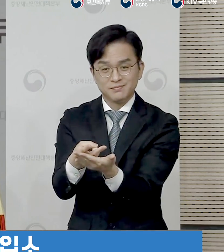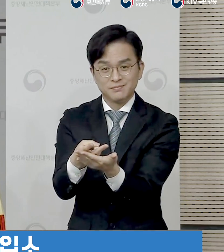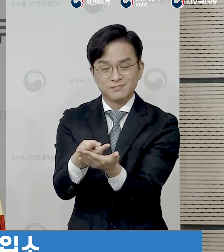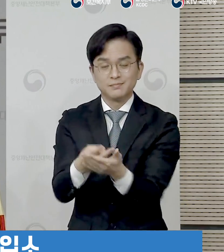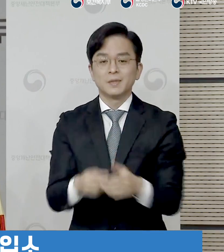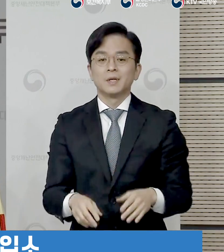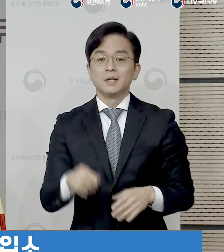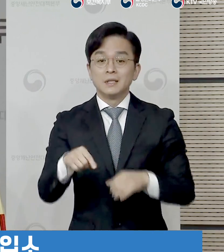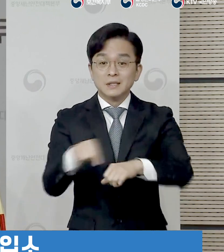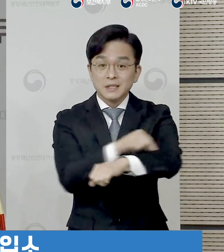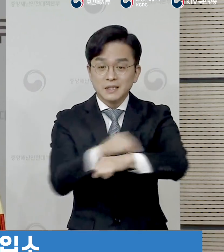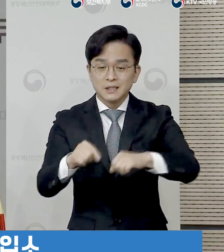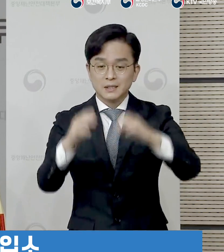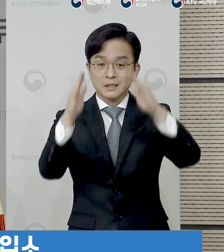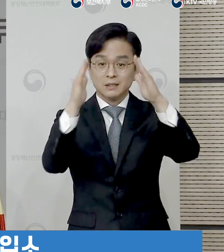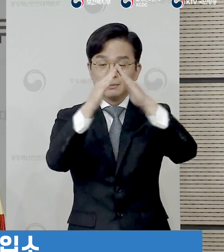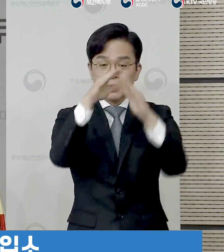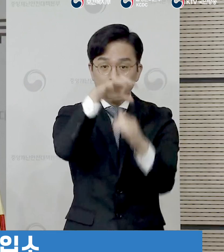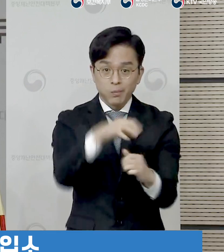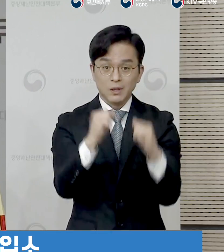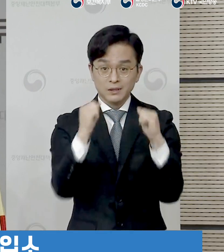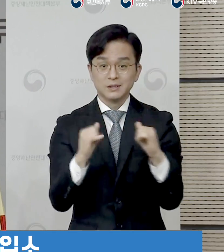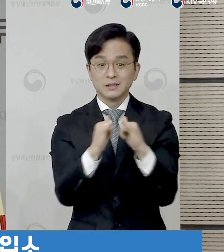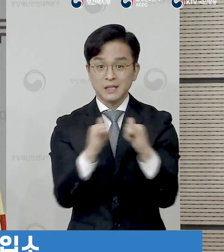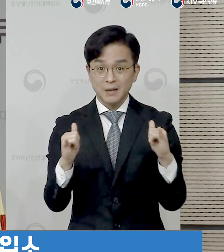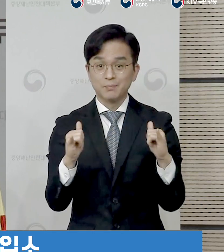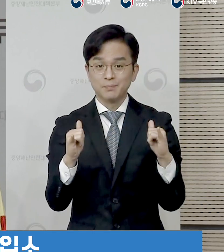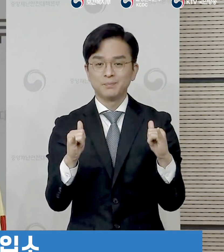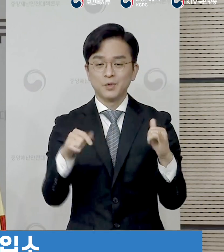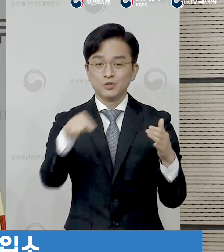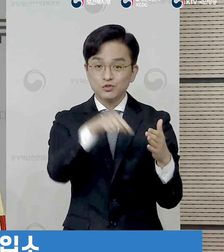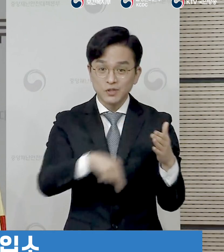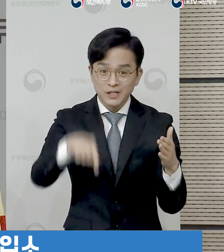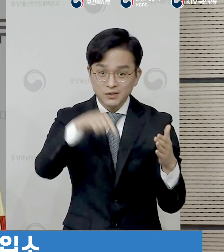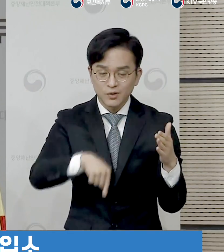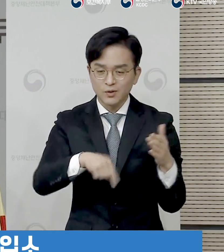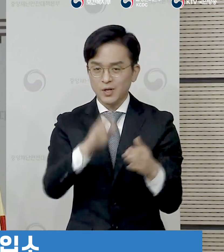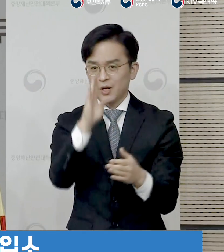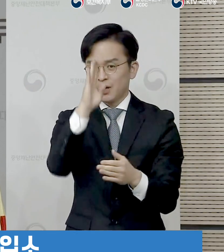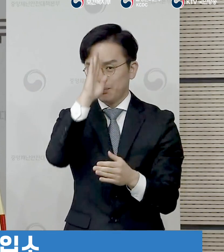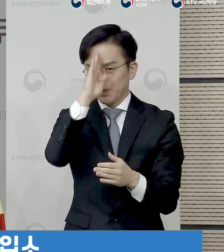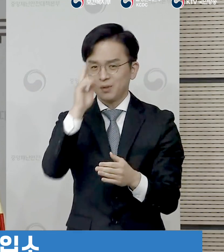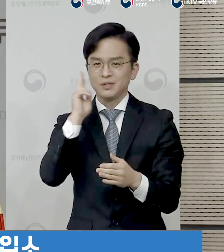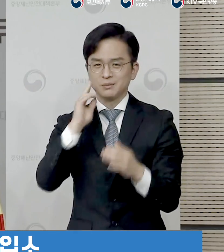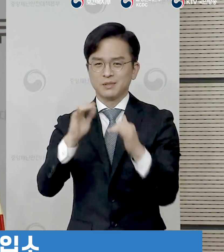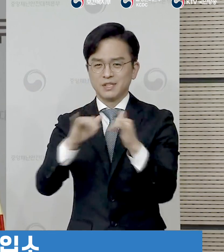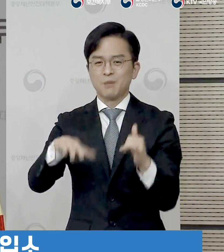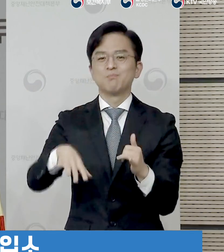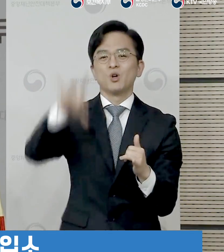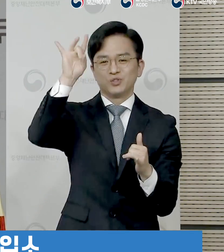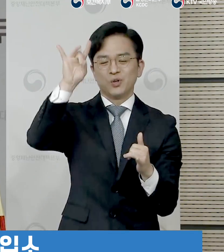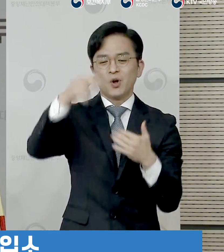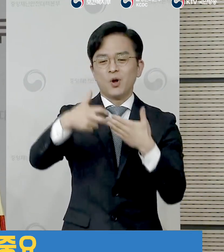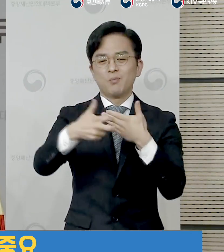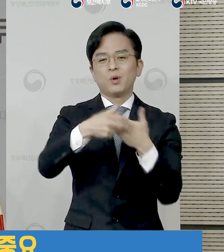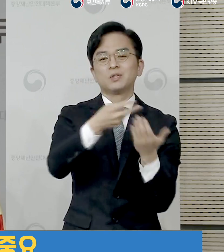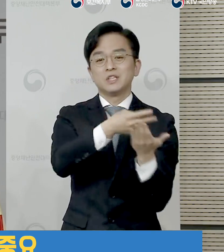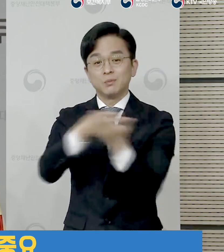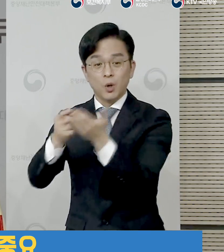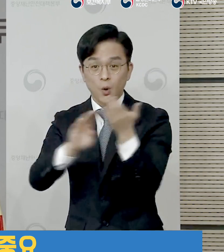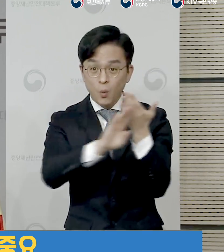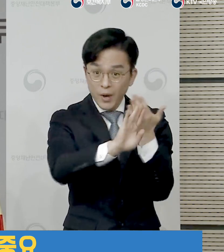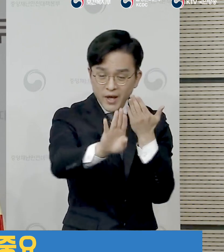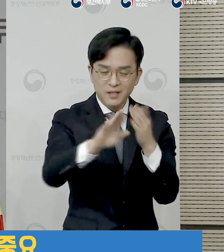중증도를 분류하여 중등도 이상 환자부터 병원에 우선 입원시키도록 요청드립니다.